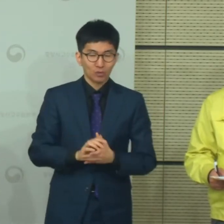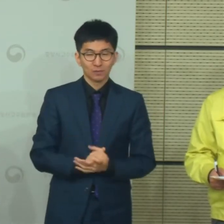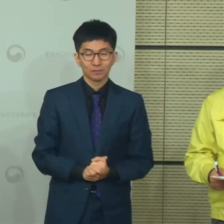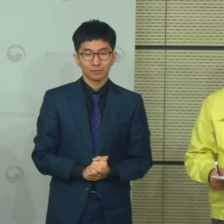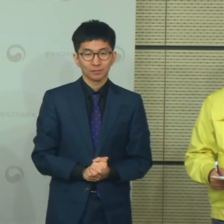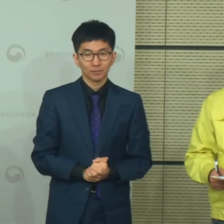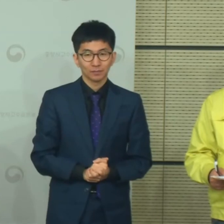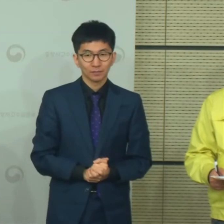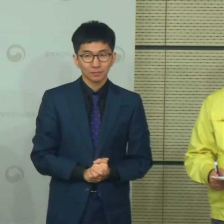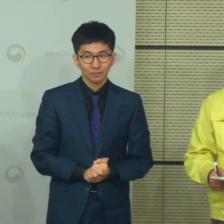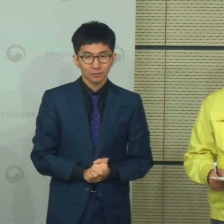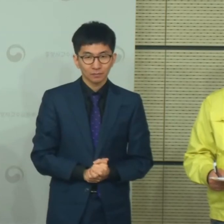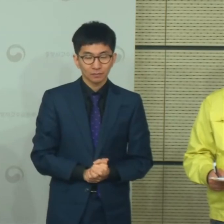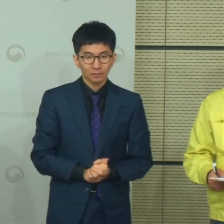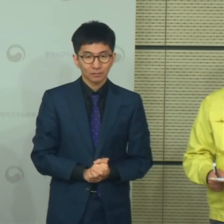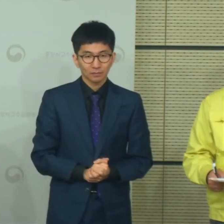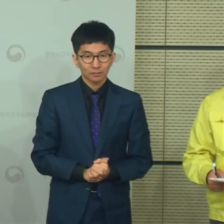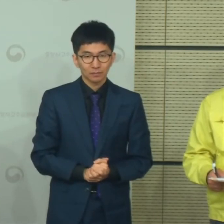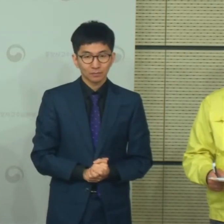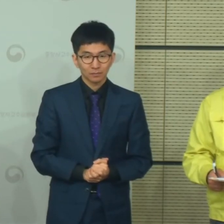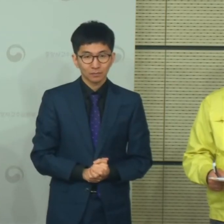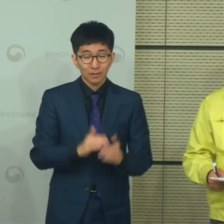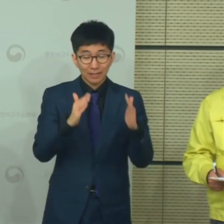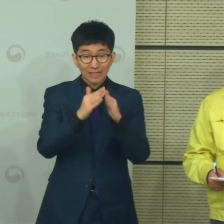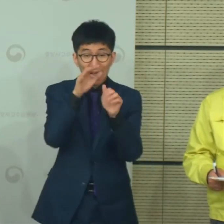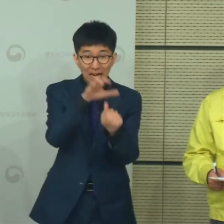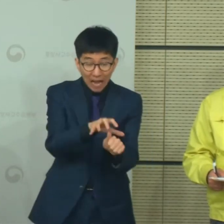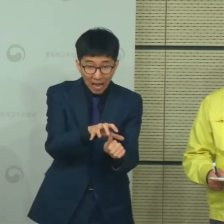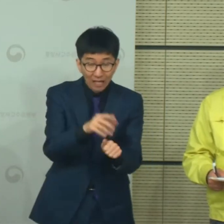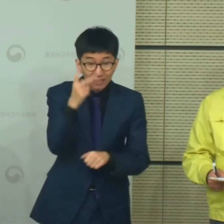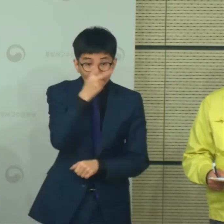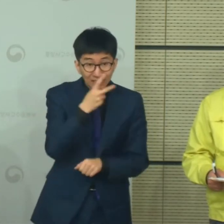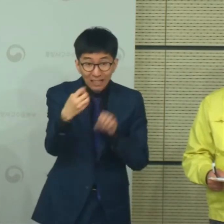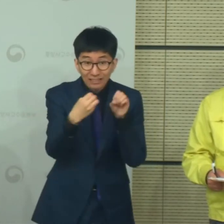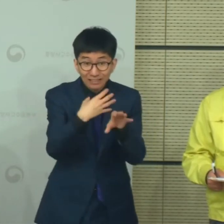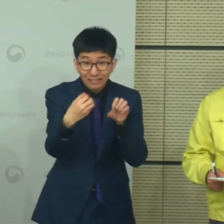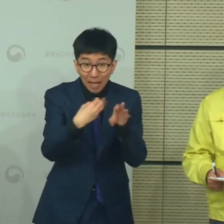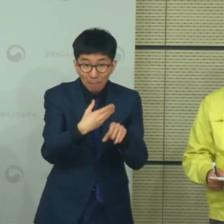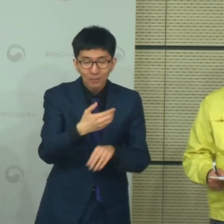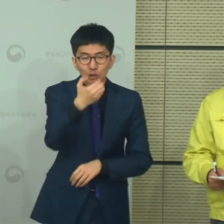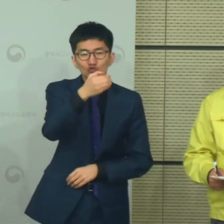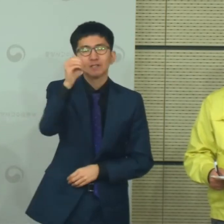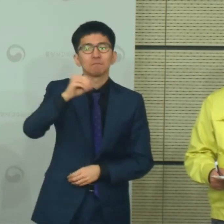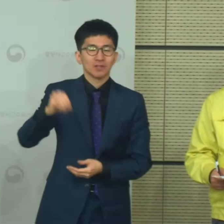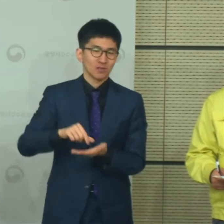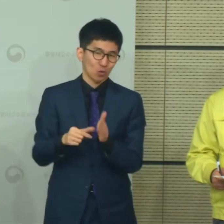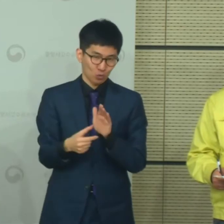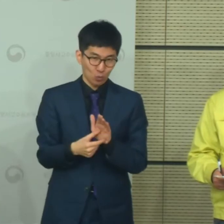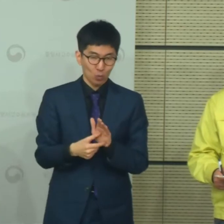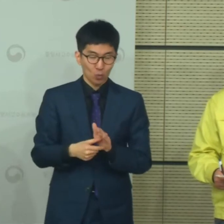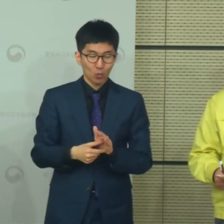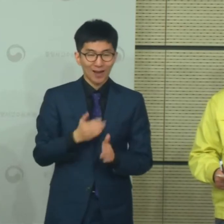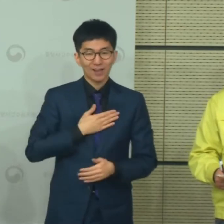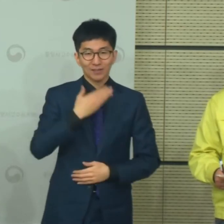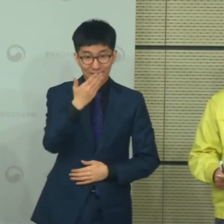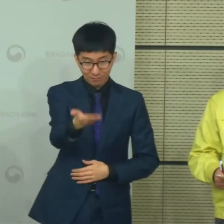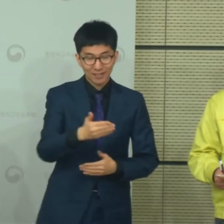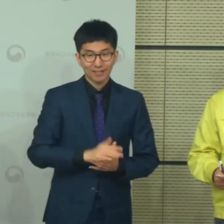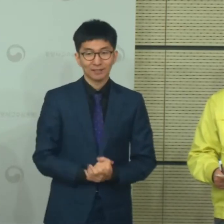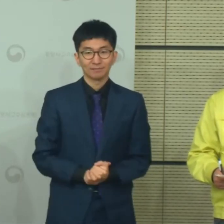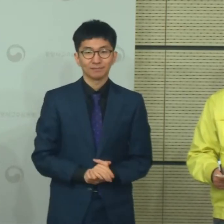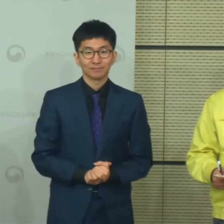정도를 유지하고 있고 자가진단 응답률은 거의 90% 정도를 유지를 하고 있다라는 말씀을 드립니다.